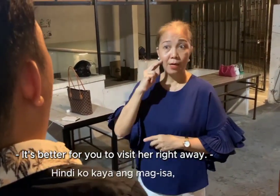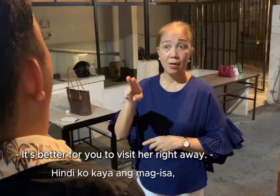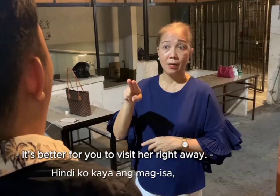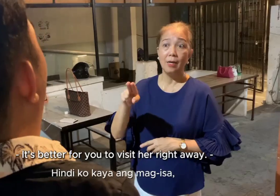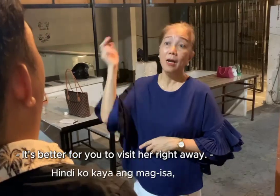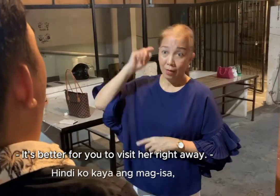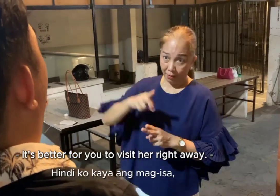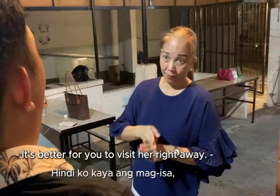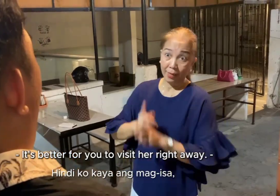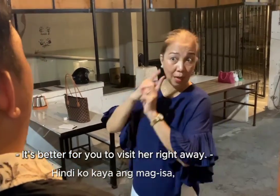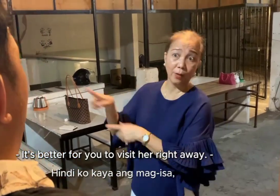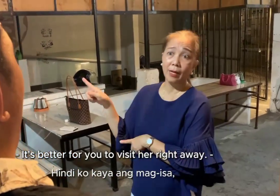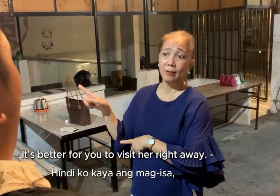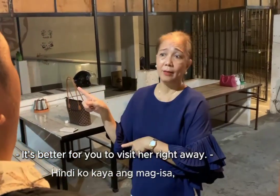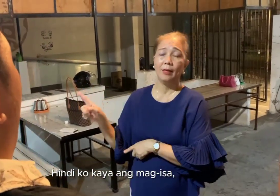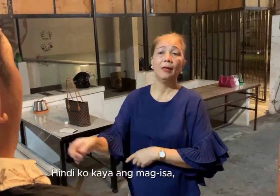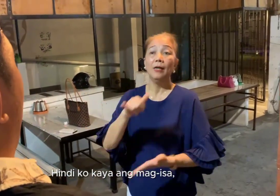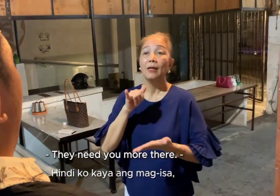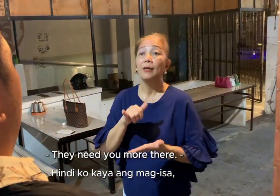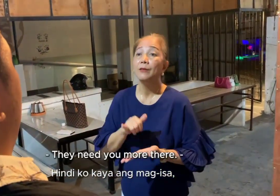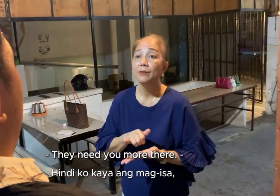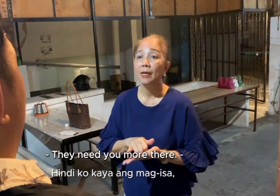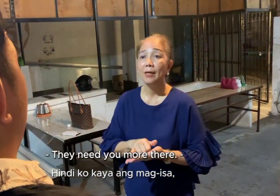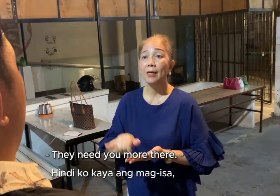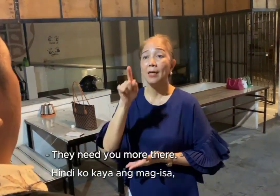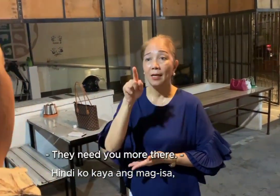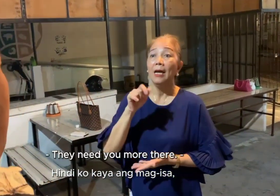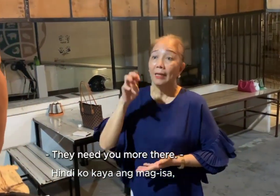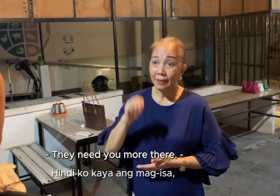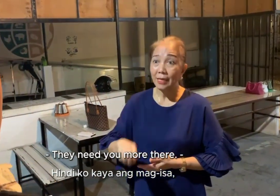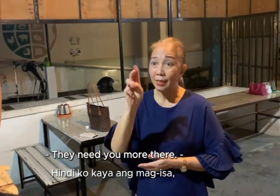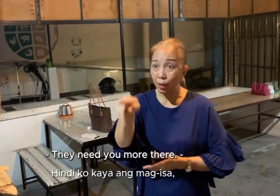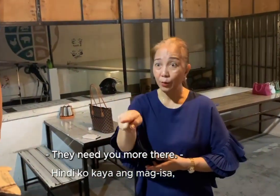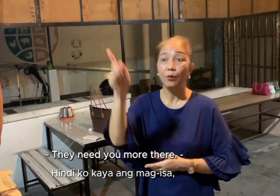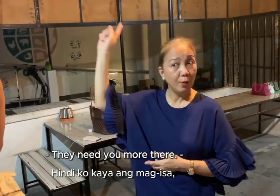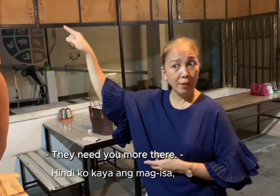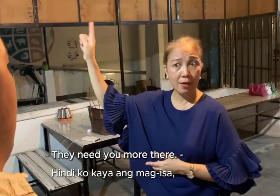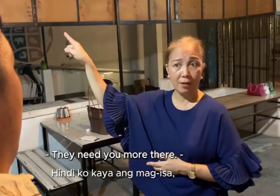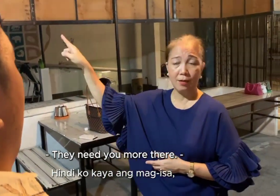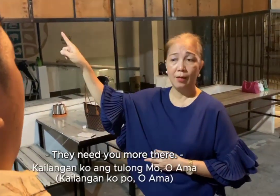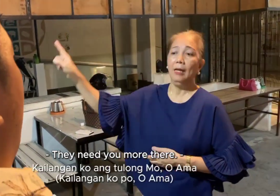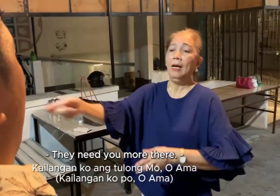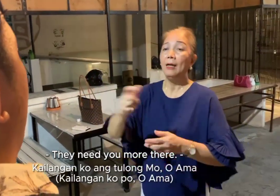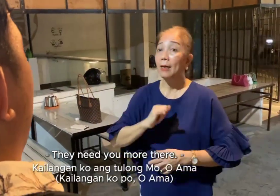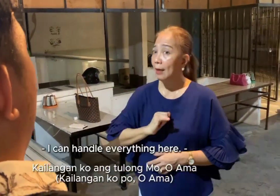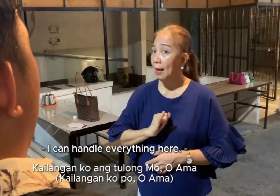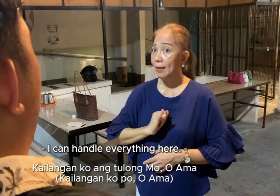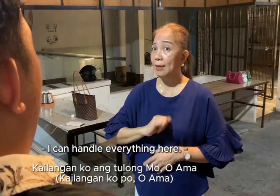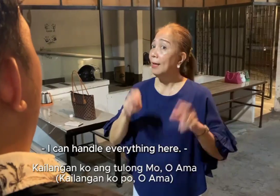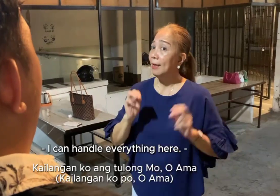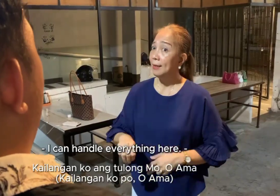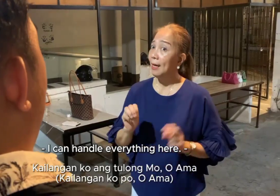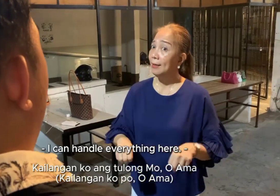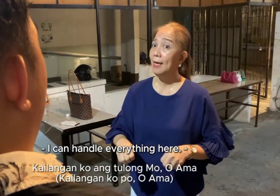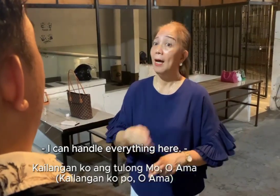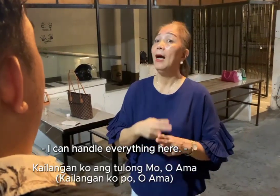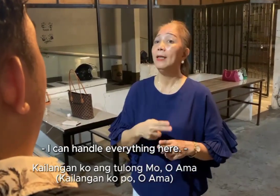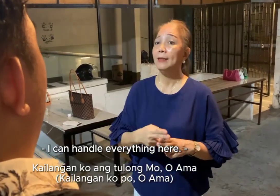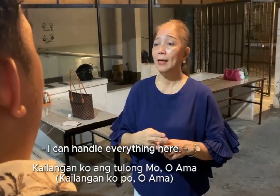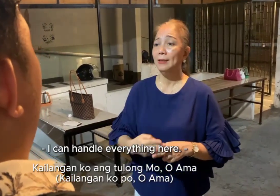Hindi ko kaya ang mag-isa. Kailangan ko ang